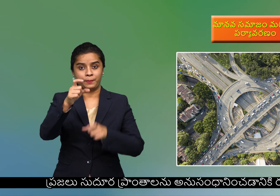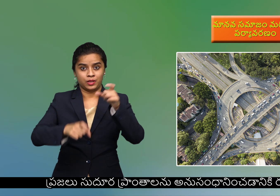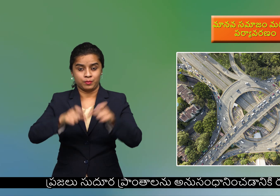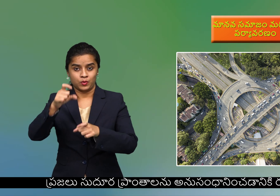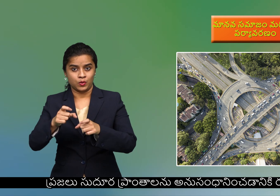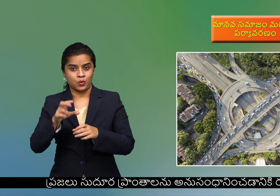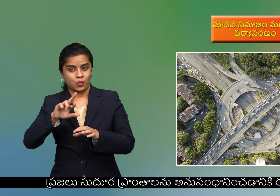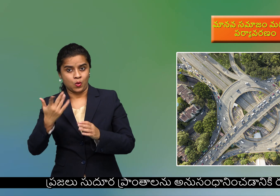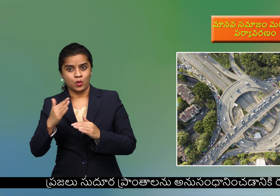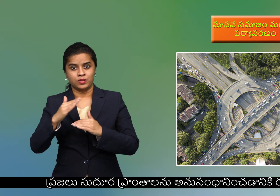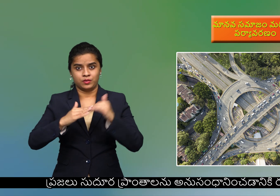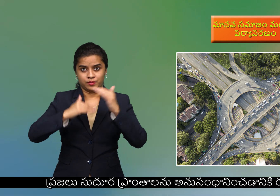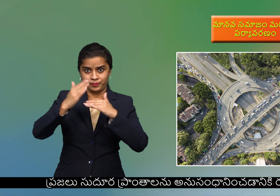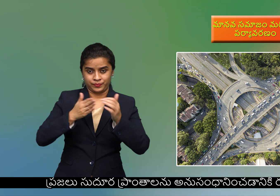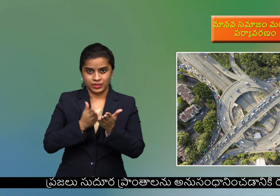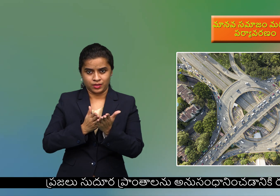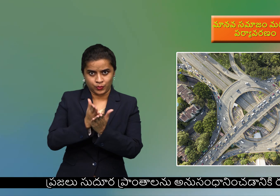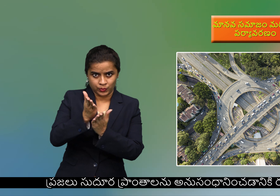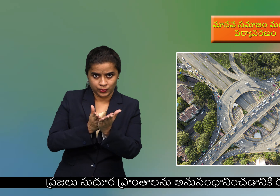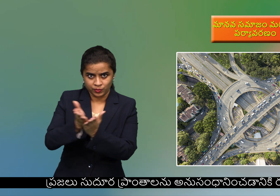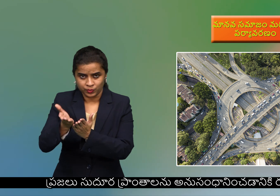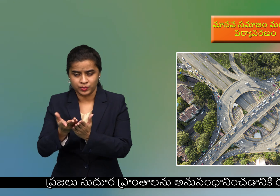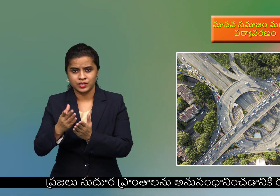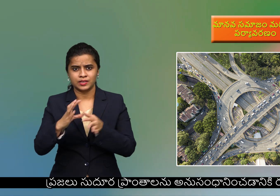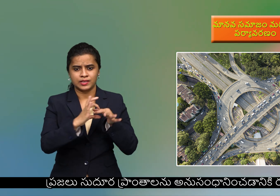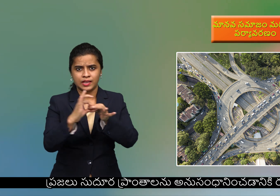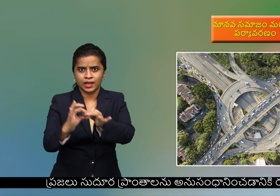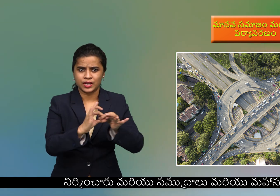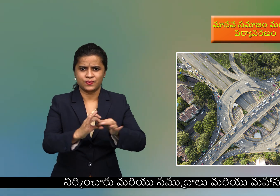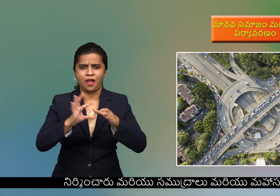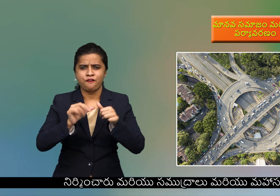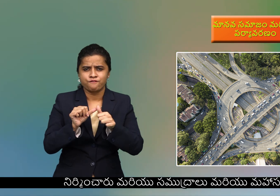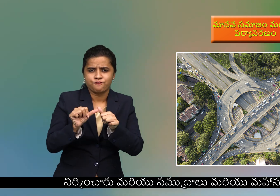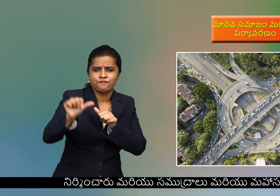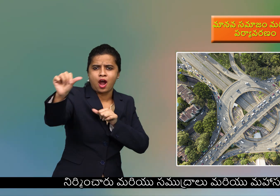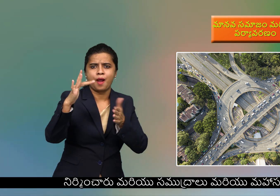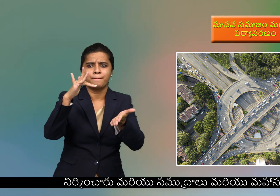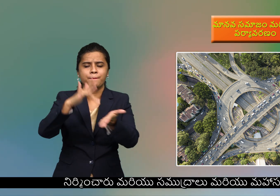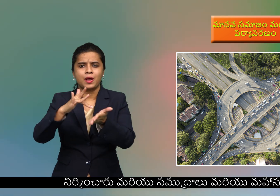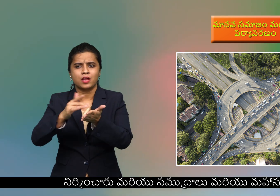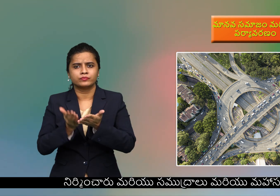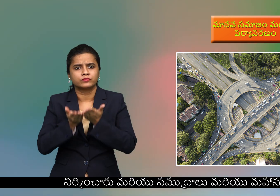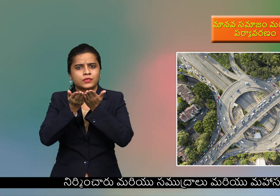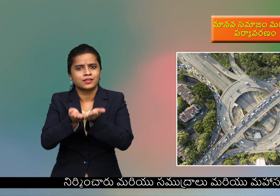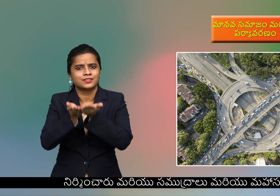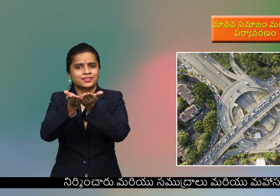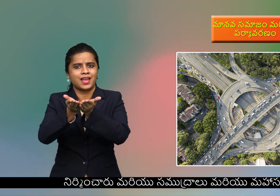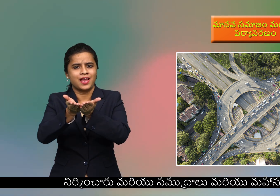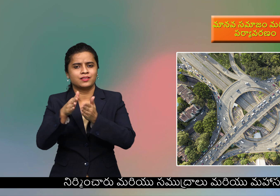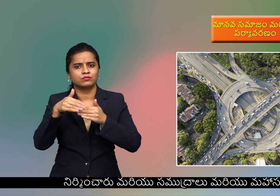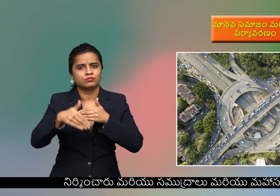ప్రజలు సుదూర ప్రాంతాలను అనుసంధానించడానికి రహదారులను నిర్మించారు మరియు సముద్రాలు